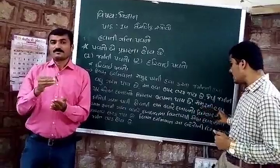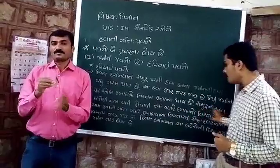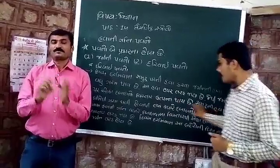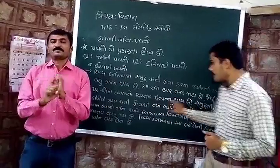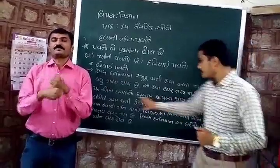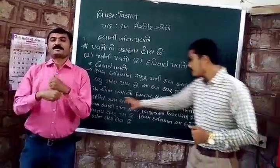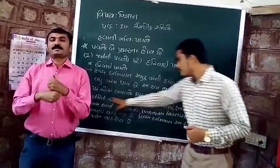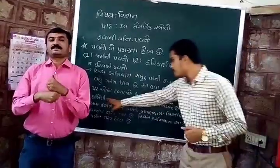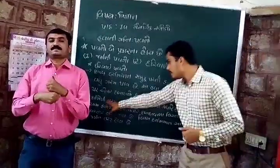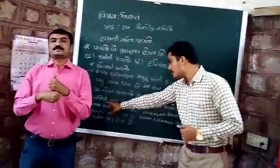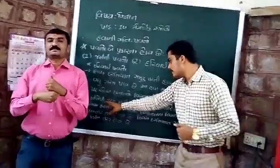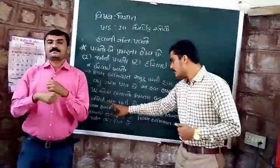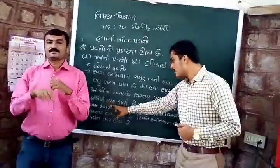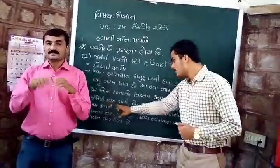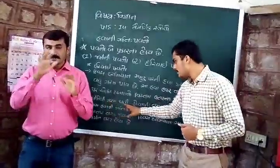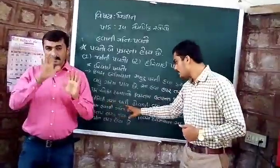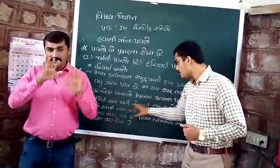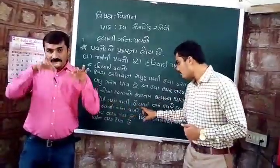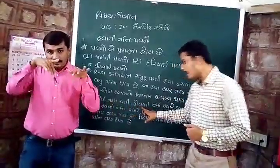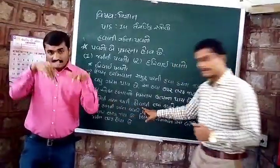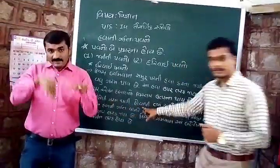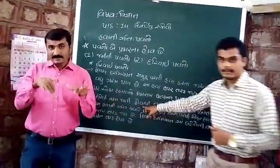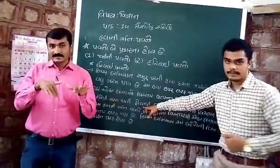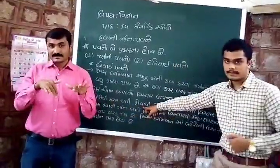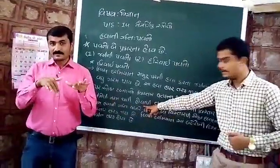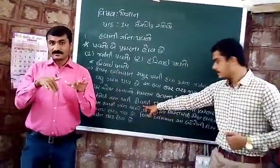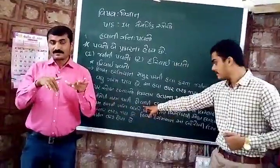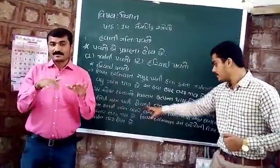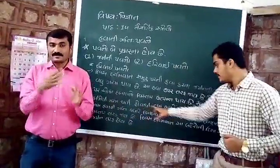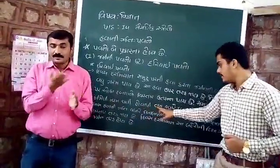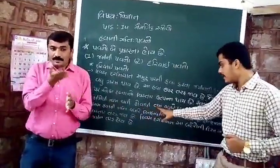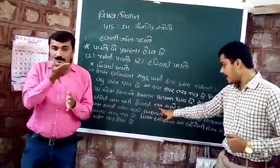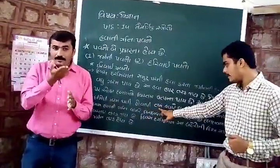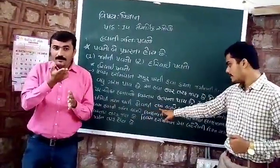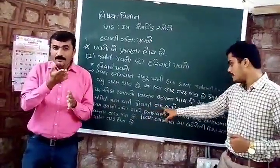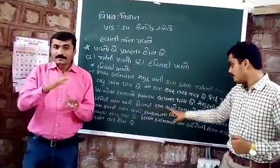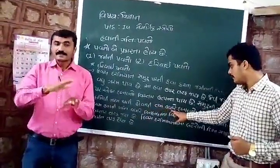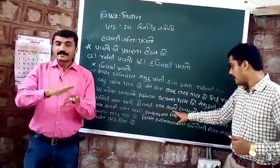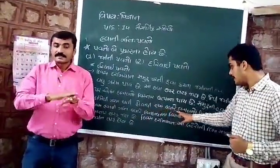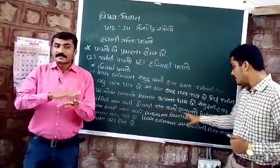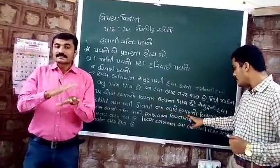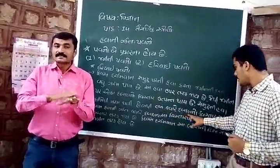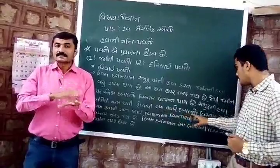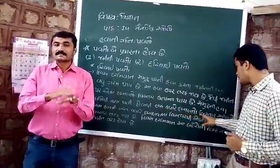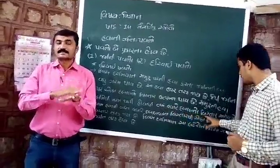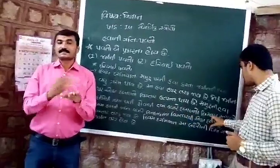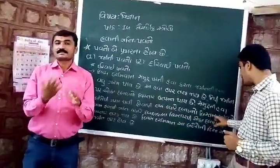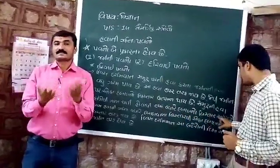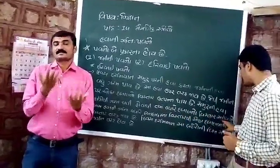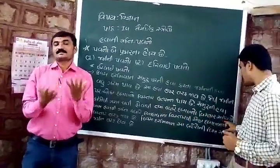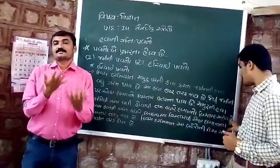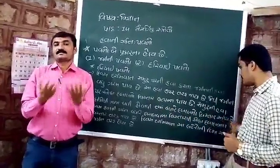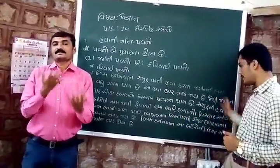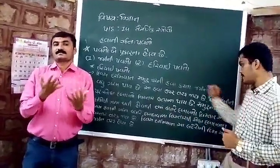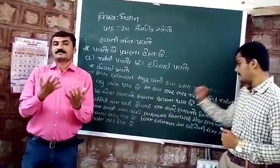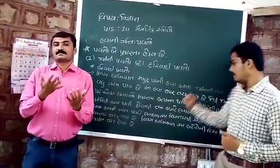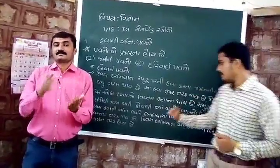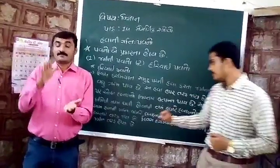સમુદ્રની હવા ધીમેથી ગરમ થતી હોવાથી ત્યાં વધારે દબાણનો વિસ્તાર સર્જાય